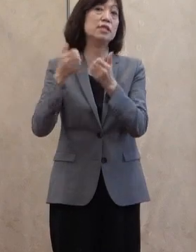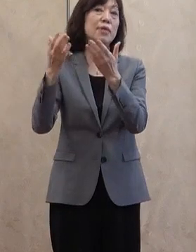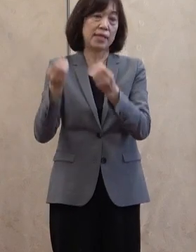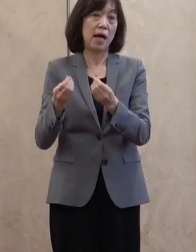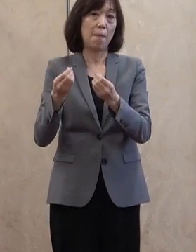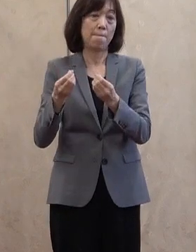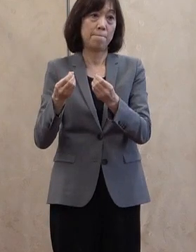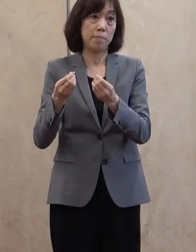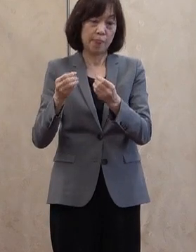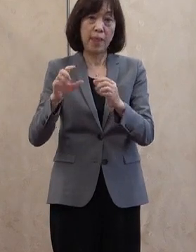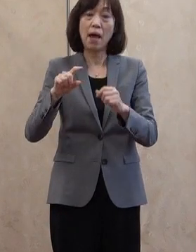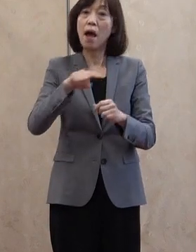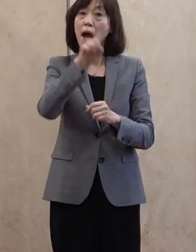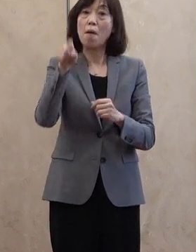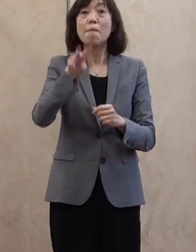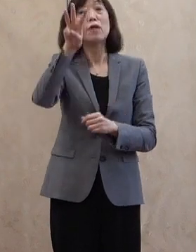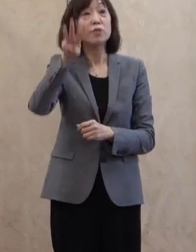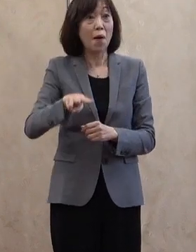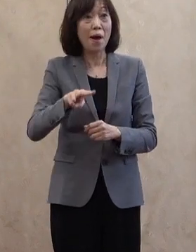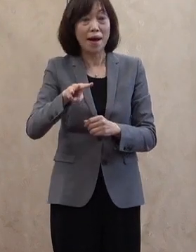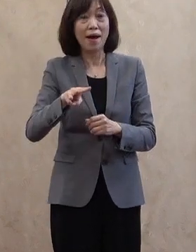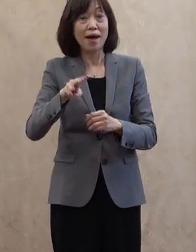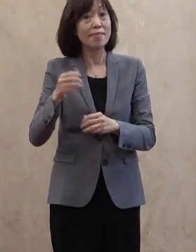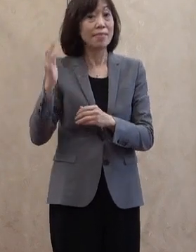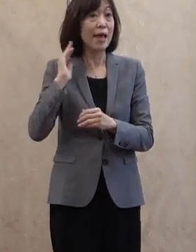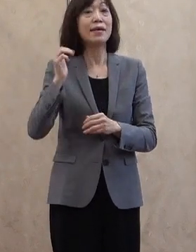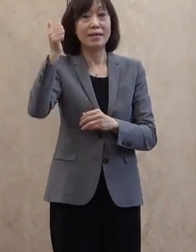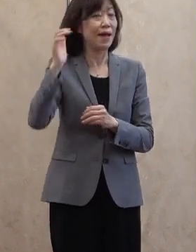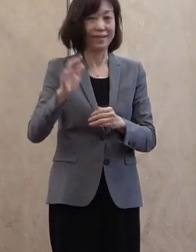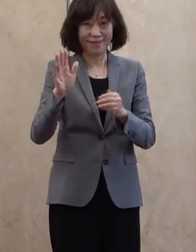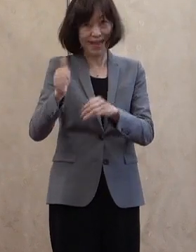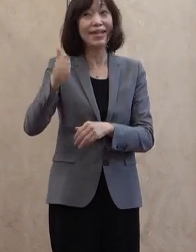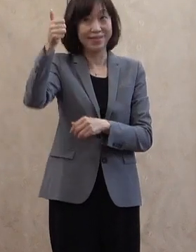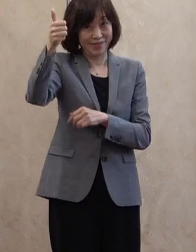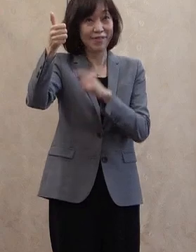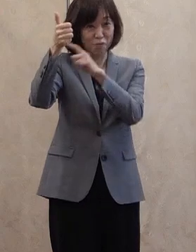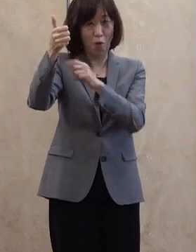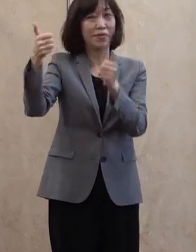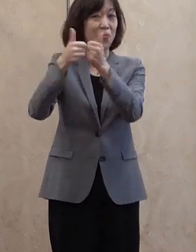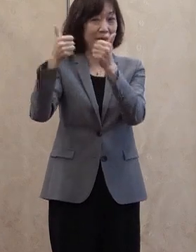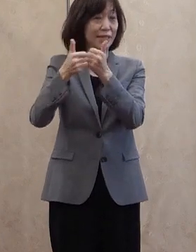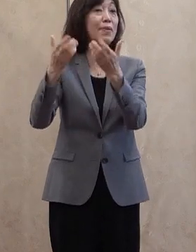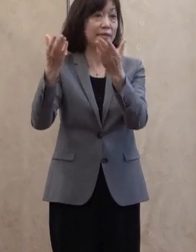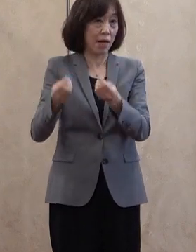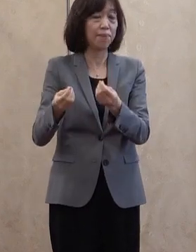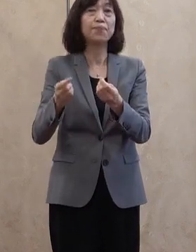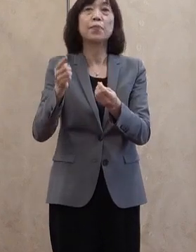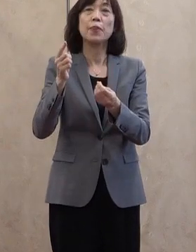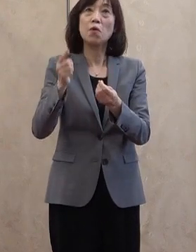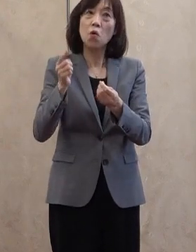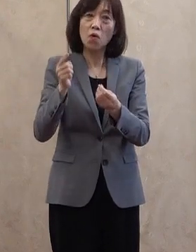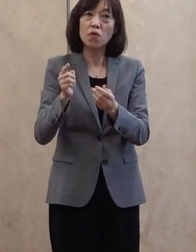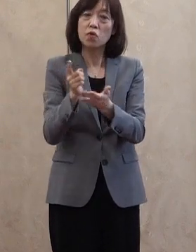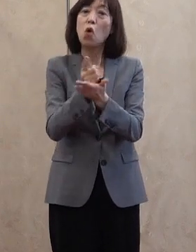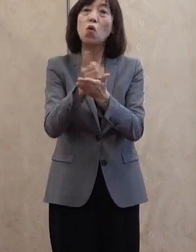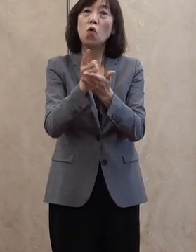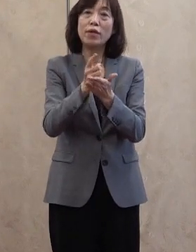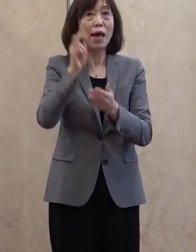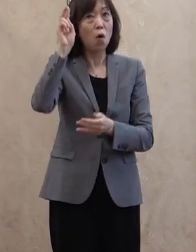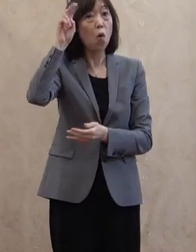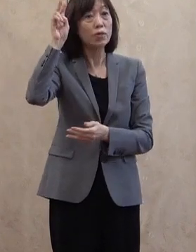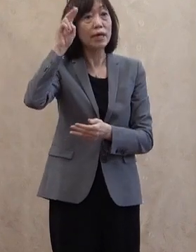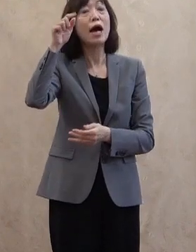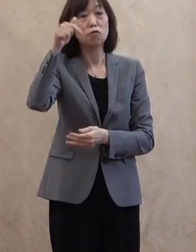輪担当大臣にも直接ご相談をさせていただきました。その方向で大阪府としては実証したい、大阪